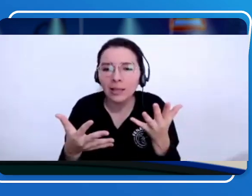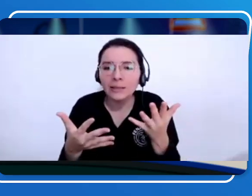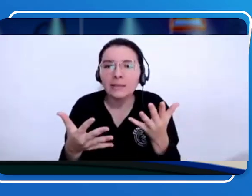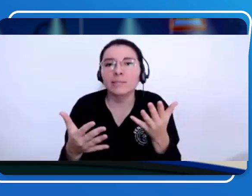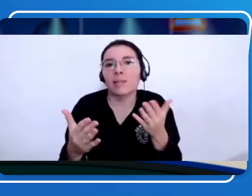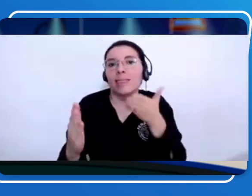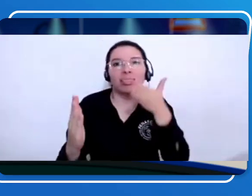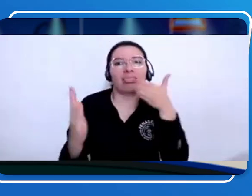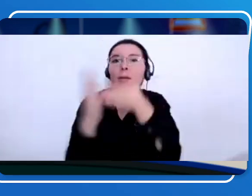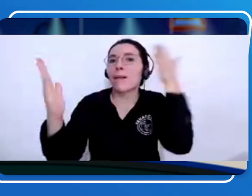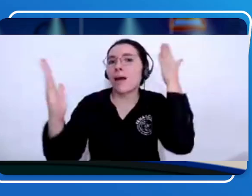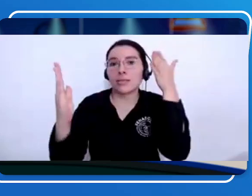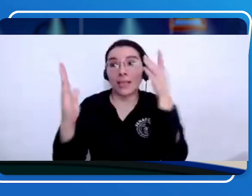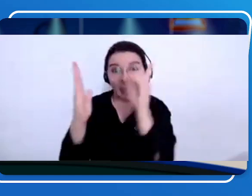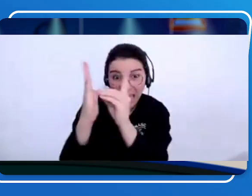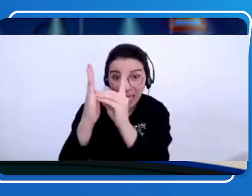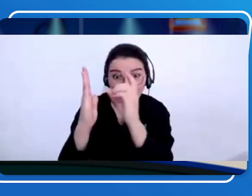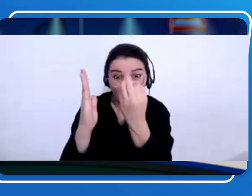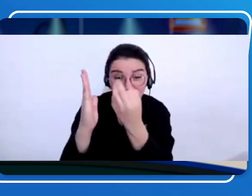demandar ese decreto.